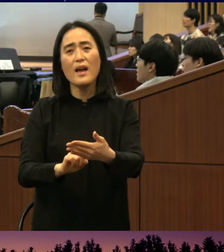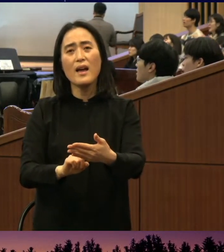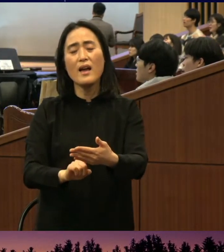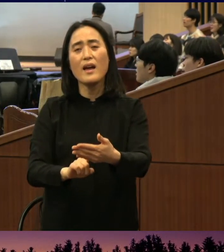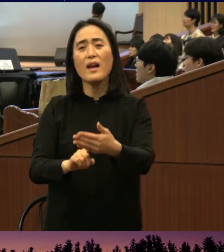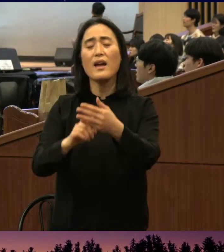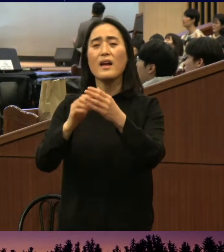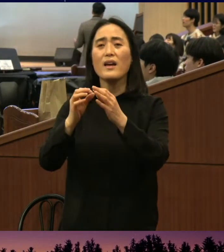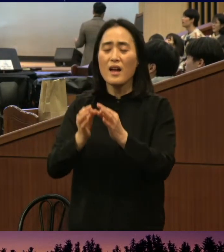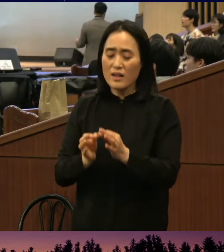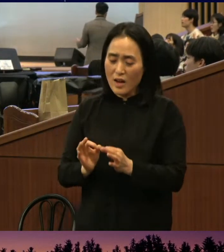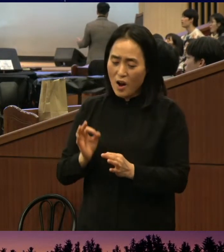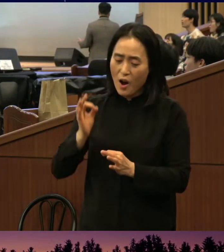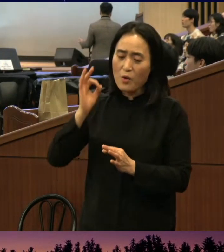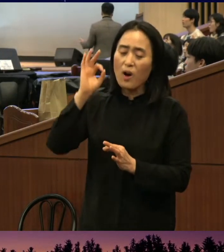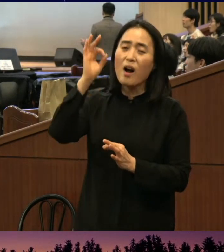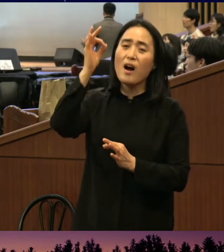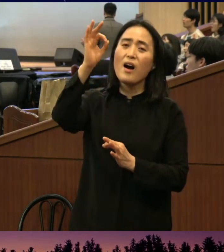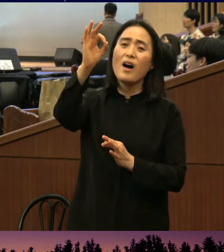맘에